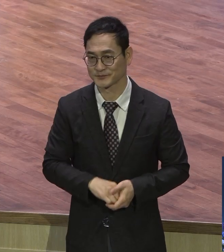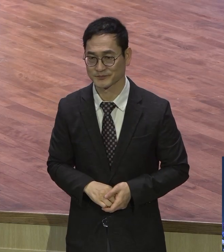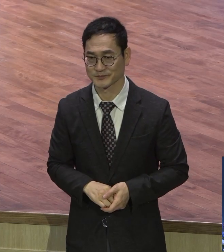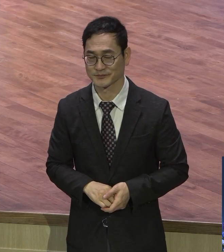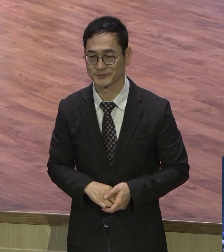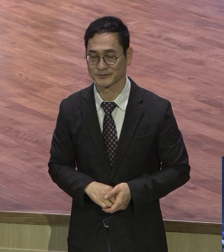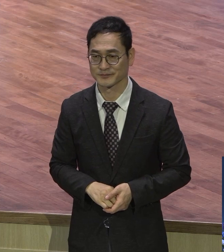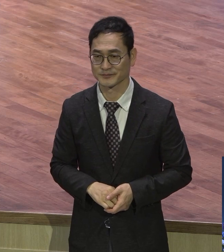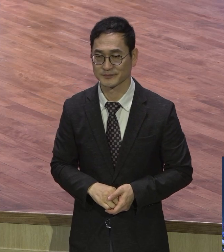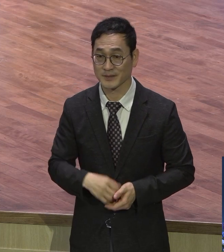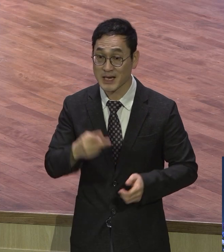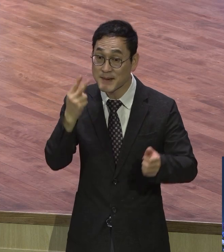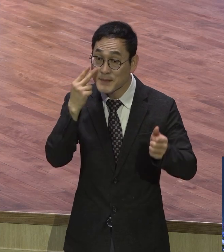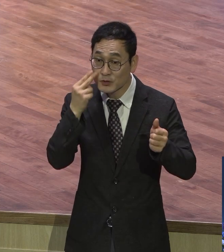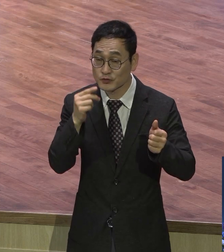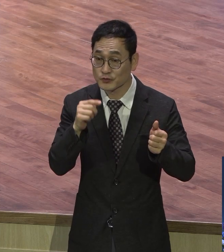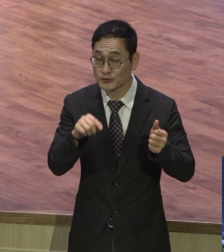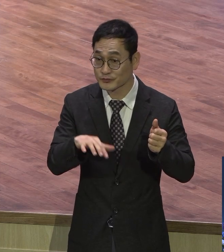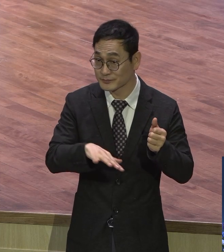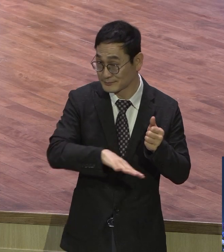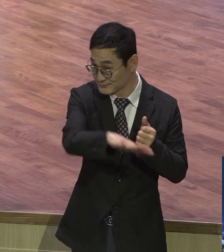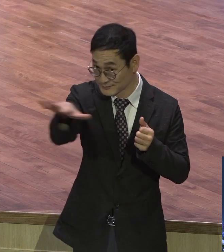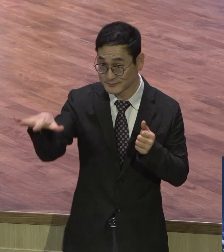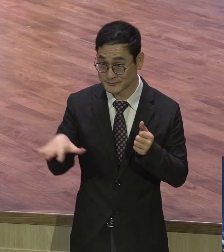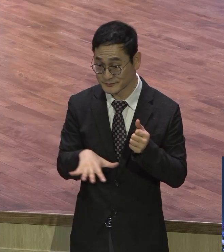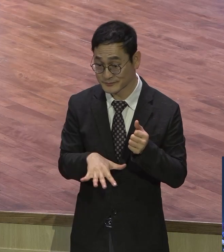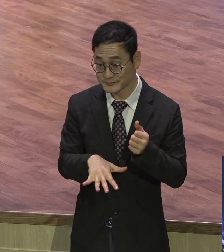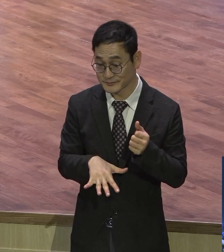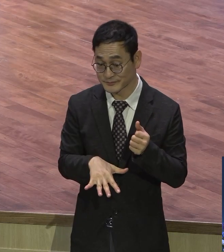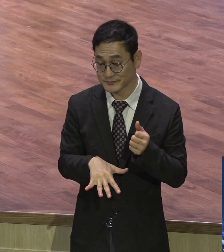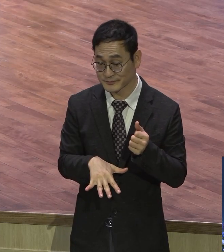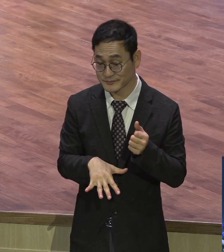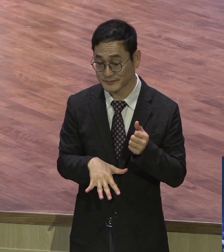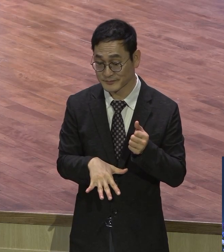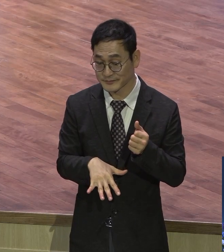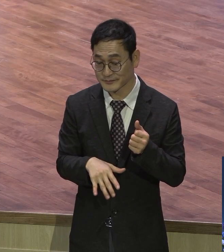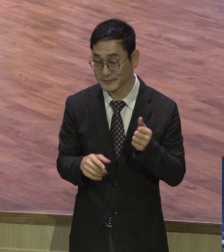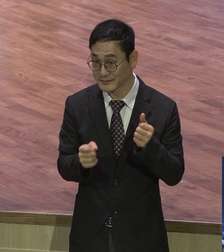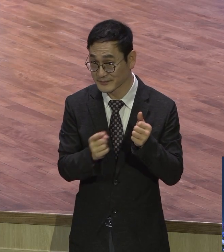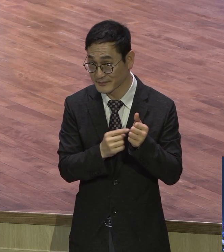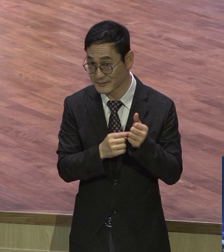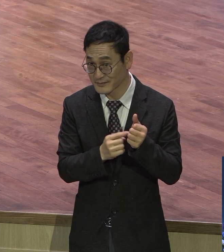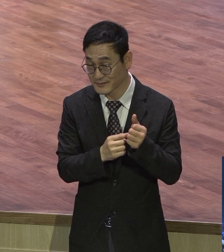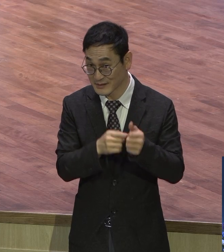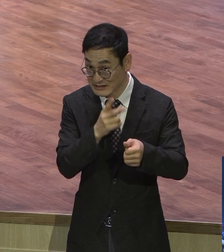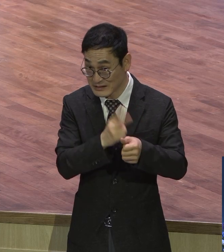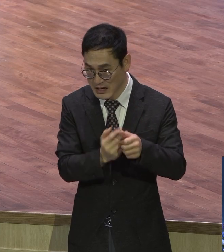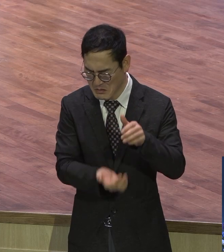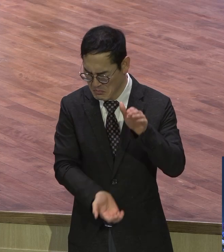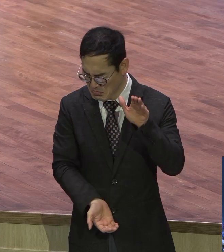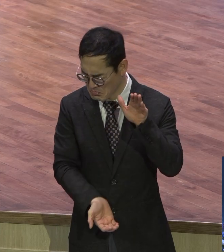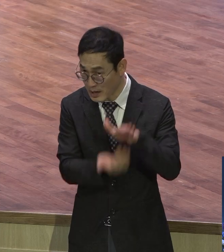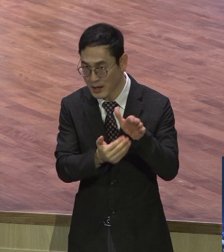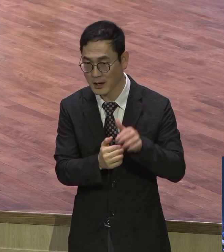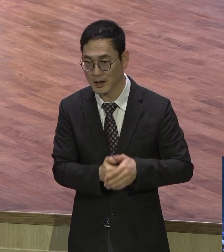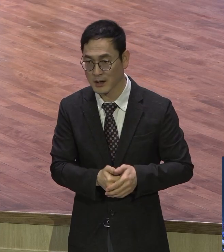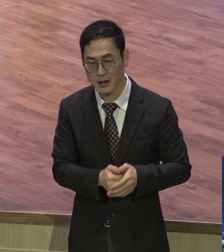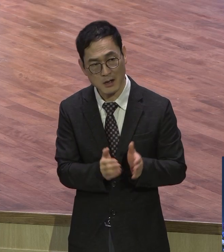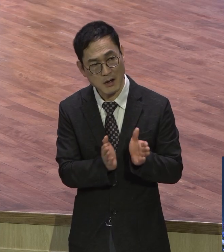차례나 미국 전역의 최고 의사로 뽑힐 정도로